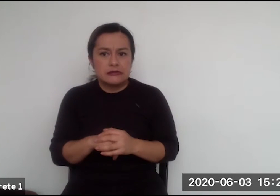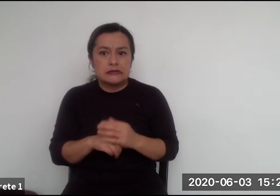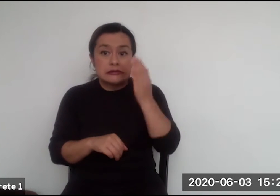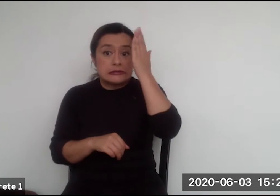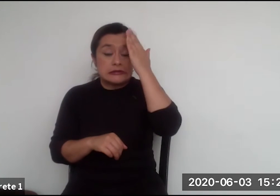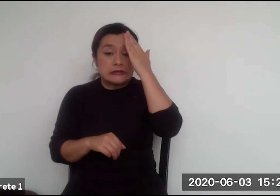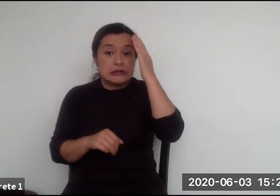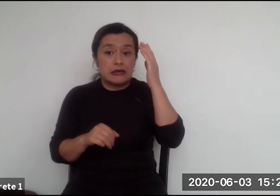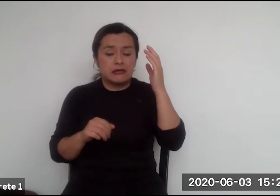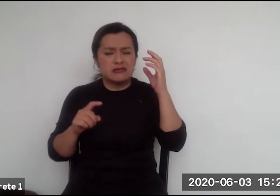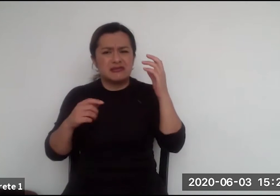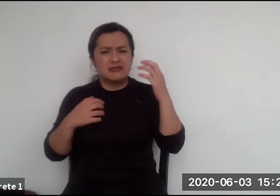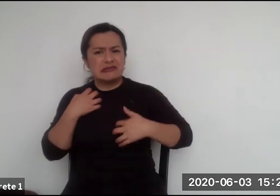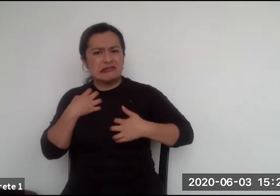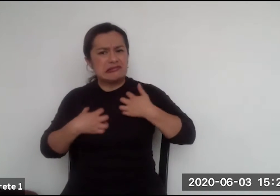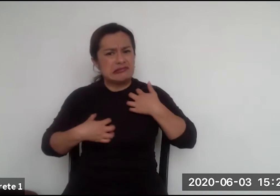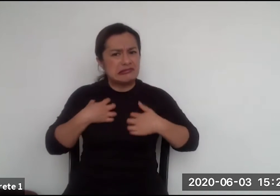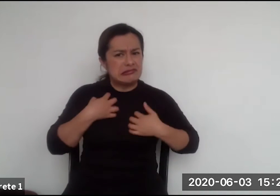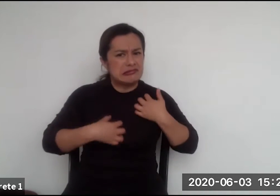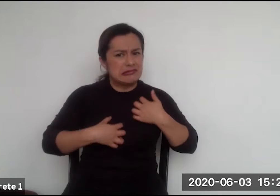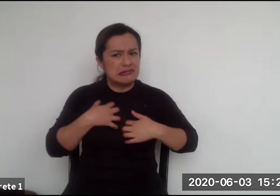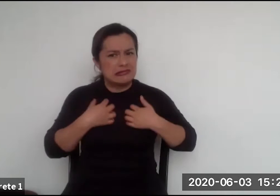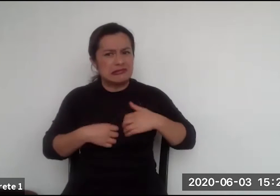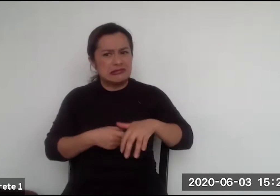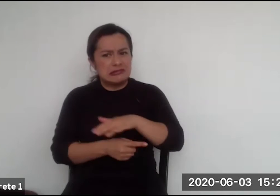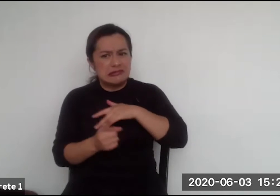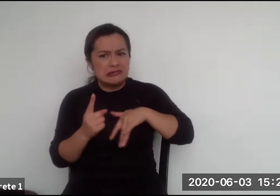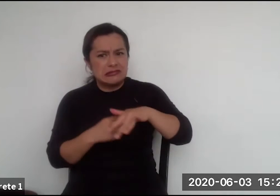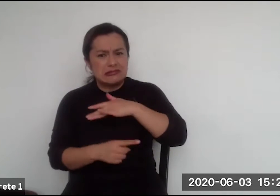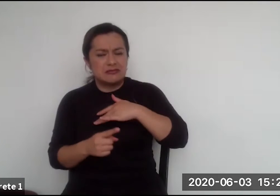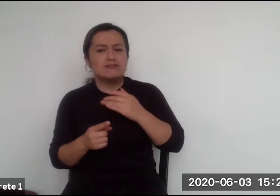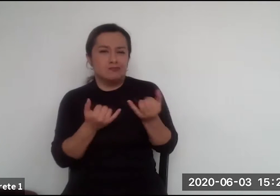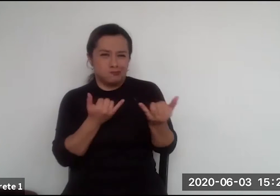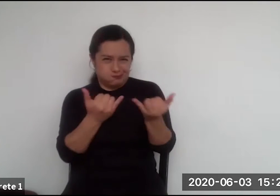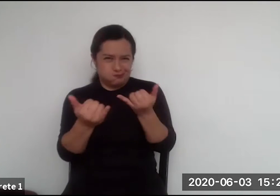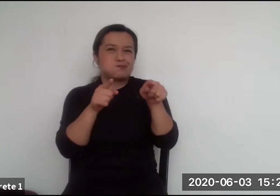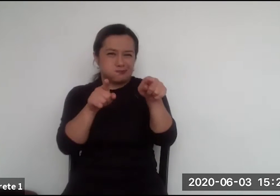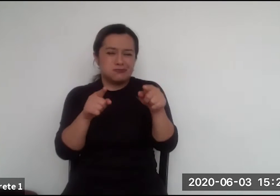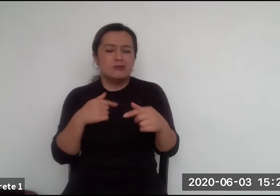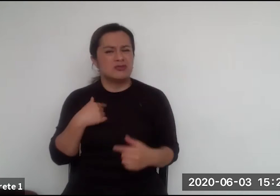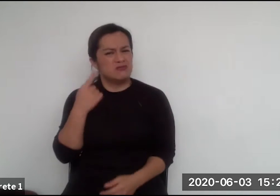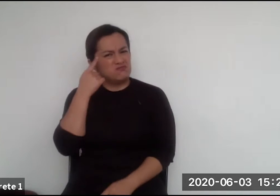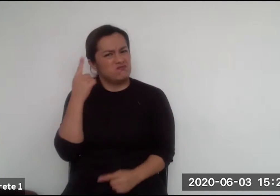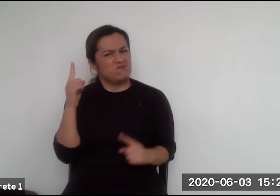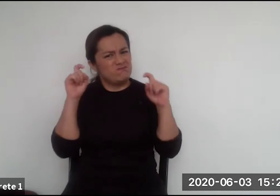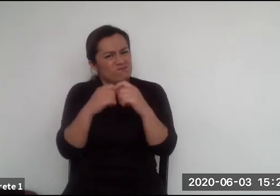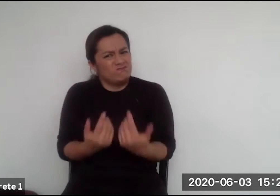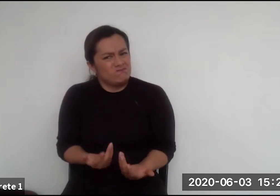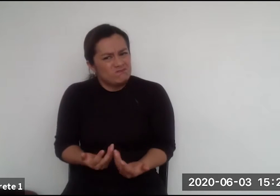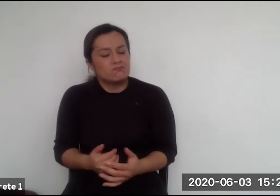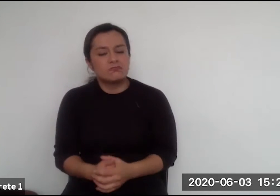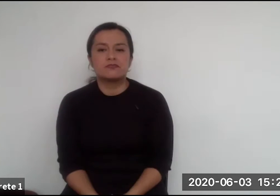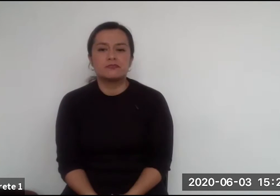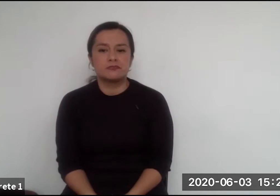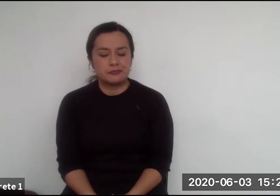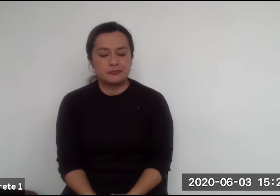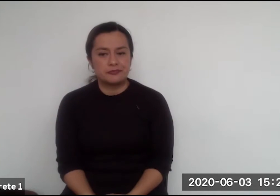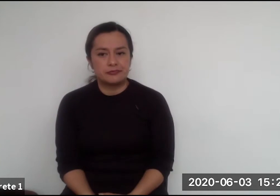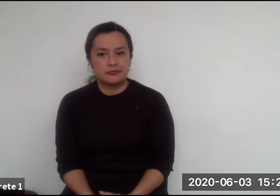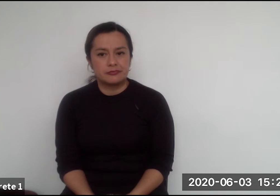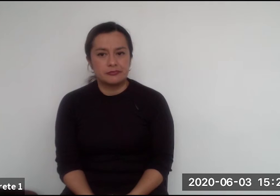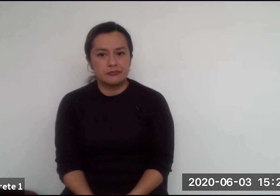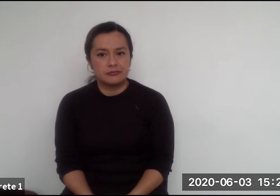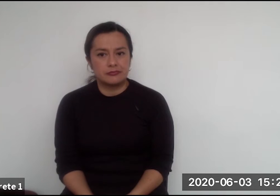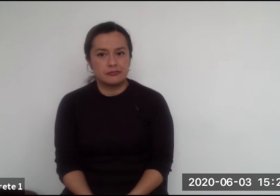as perspectivas da epidemia, da pandemia têm nos trazido. E nesse